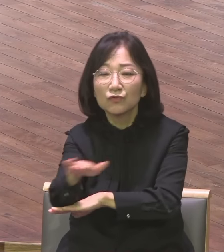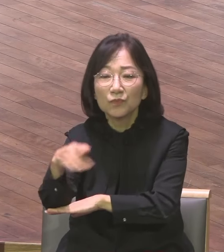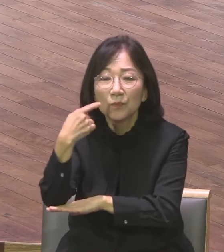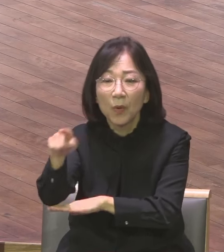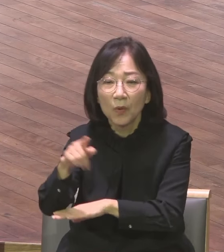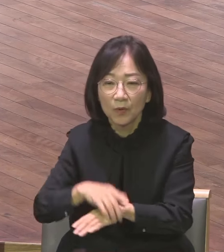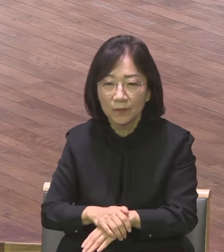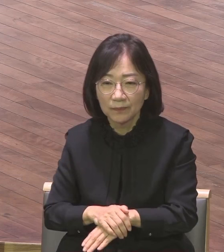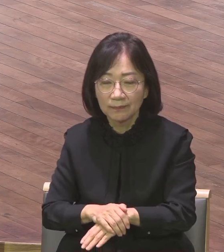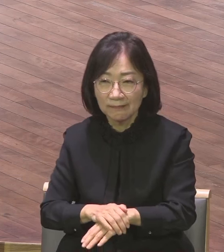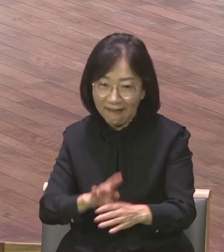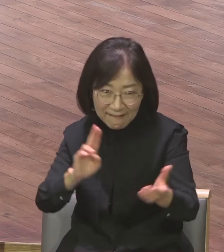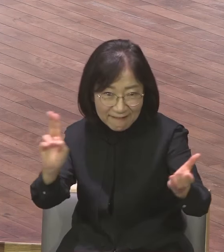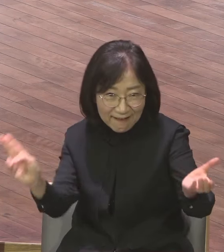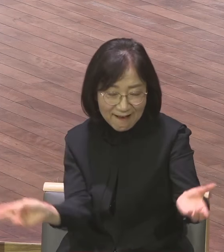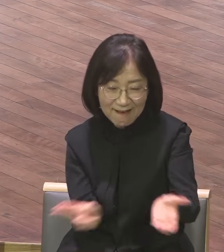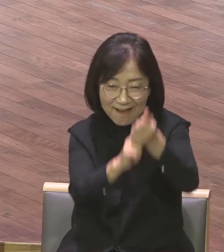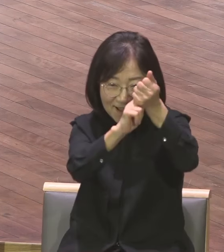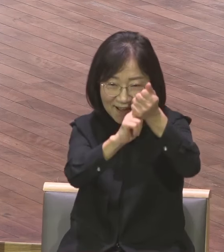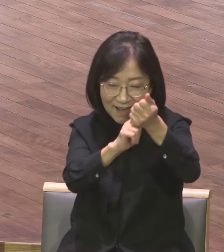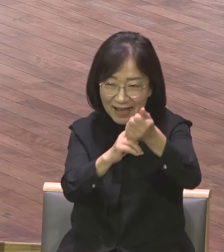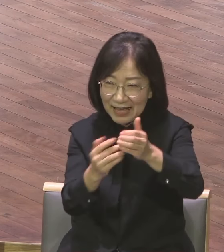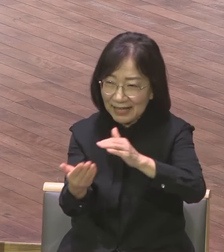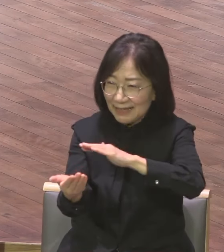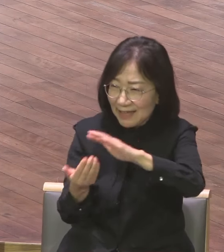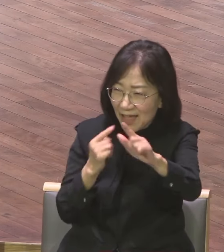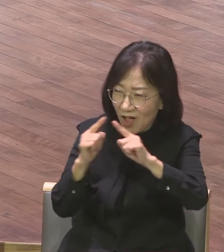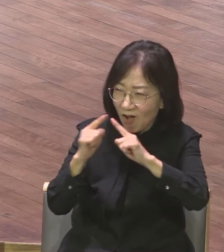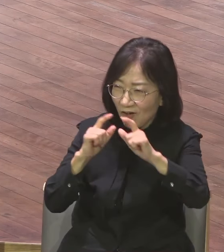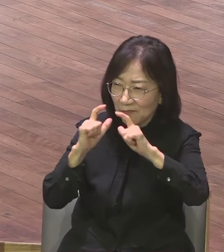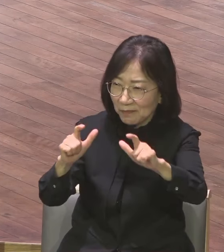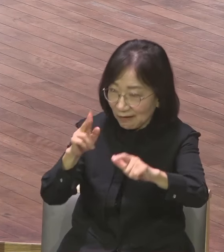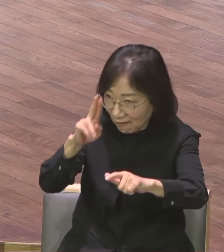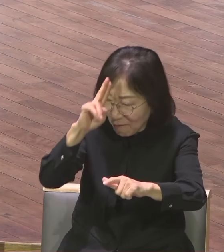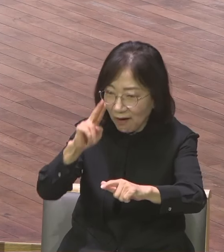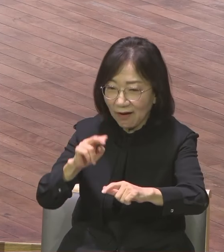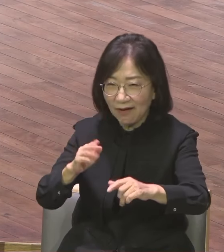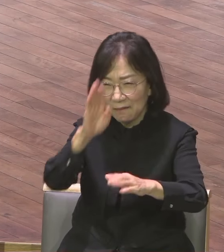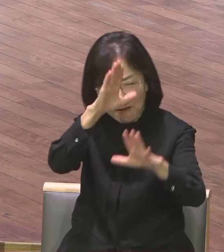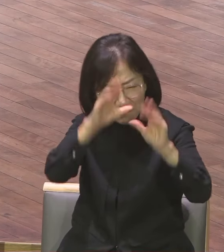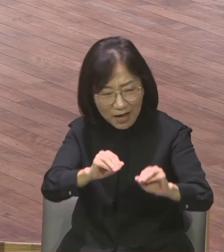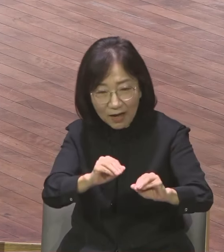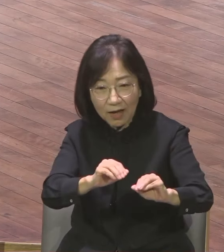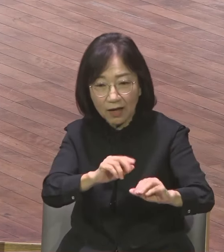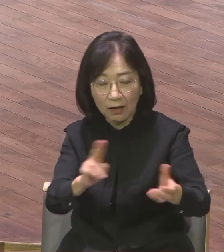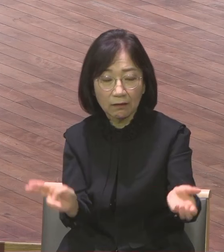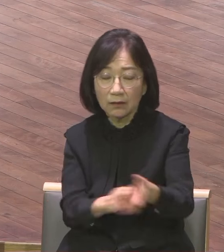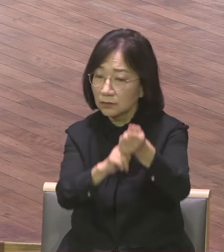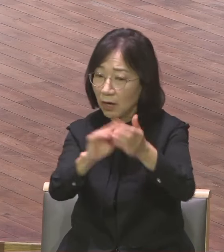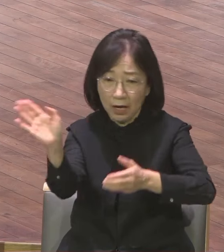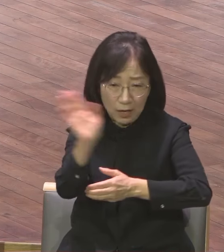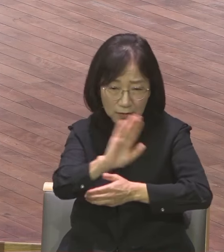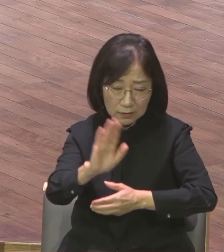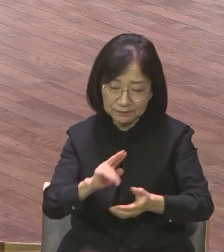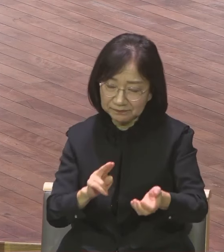뭐 예언이 맞아 떨어지는 그리고 어떤 병이 낫는 이런 이적을 행하는 것이 아니라